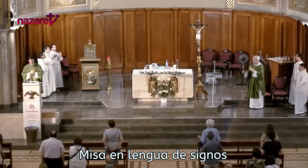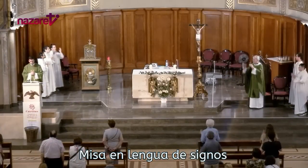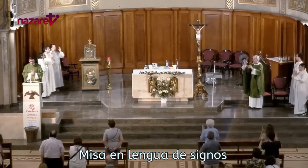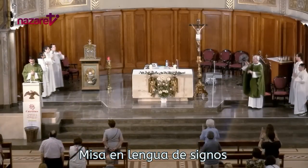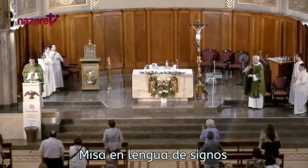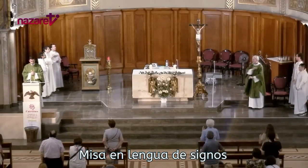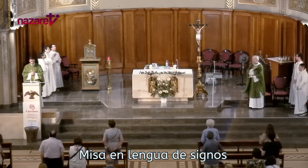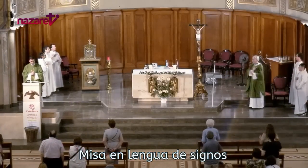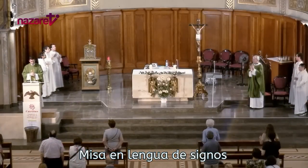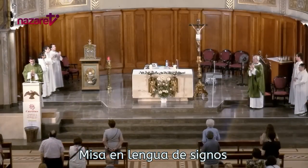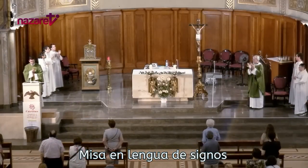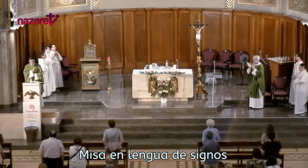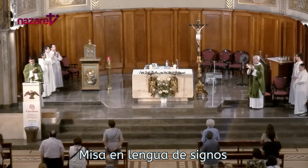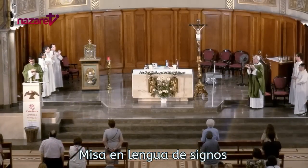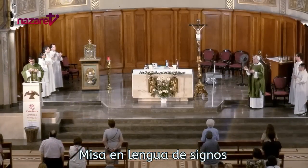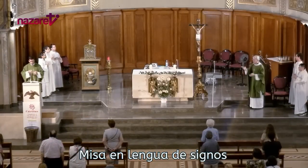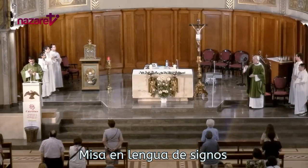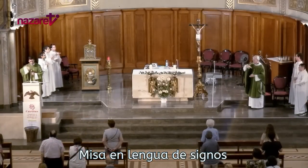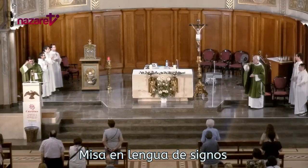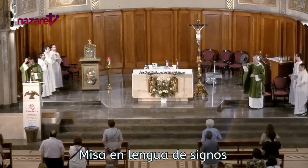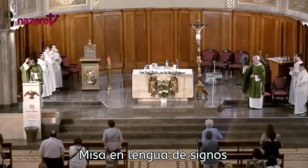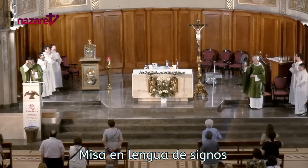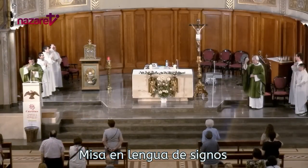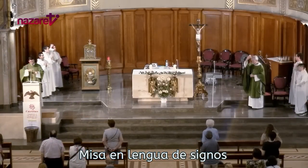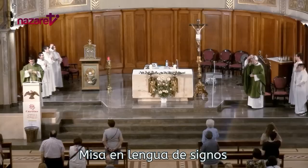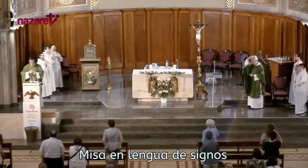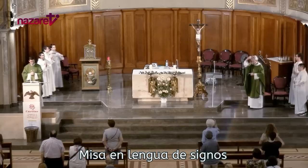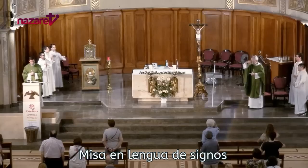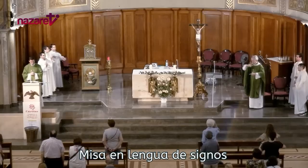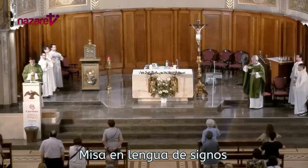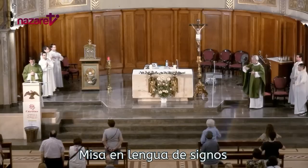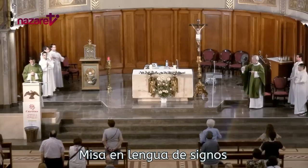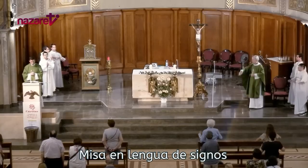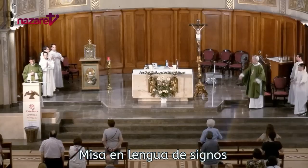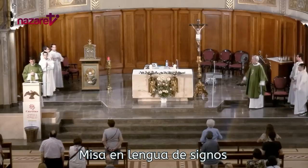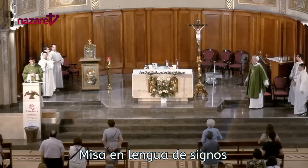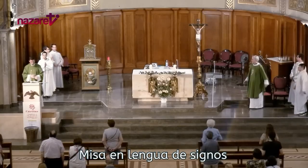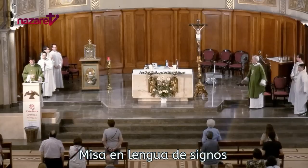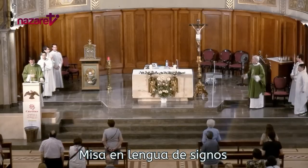aleluya, el Señor es nuestro Rey.